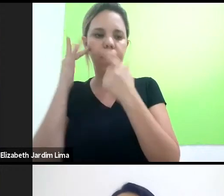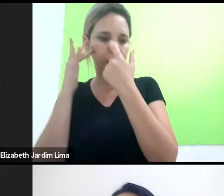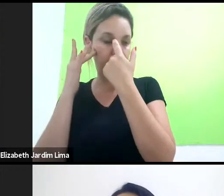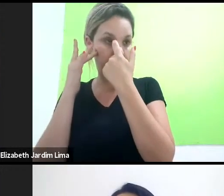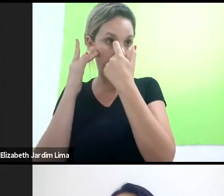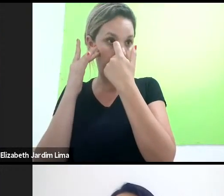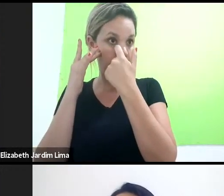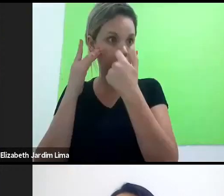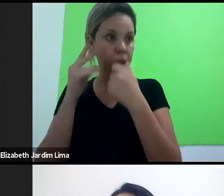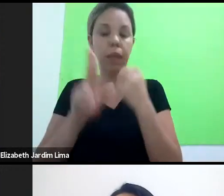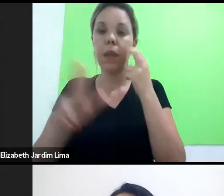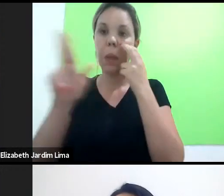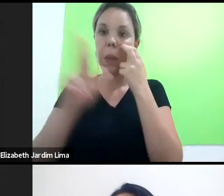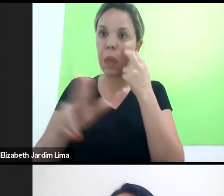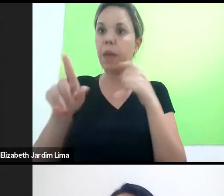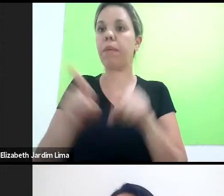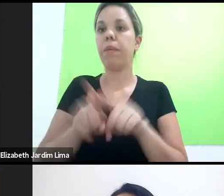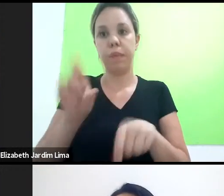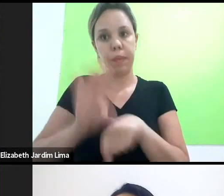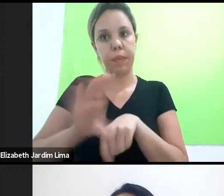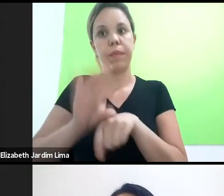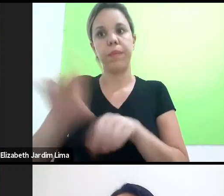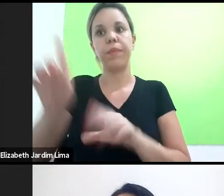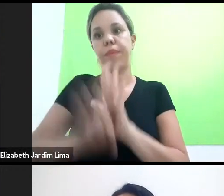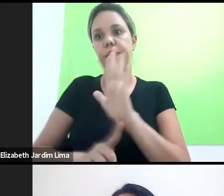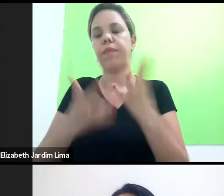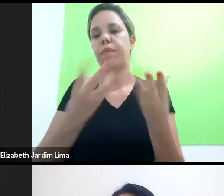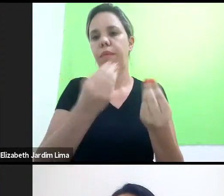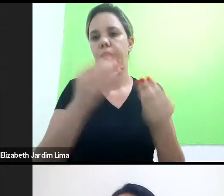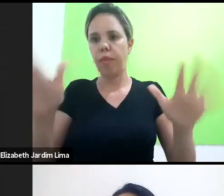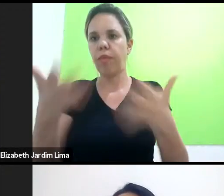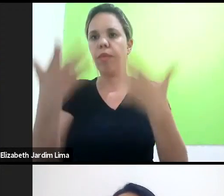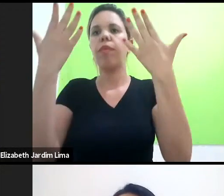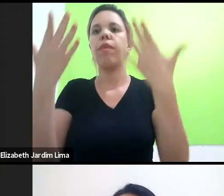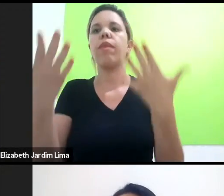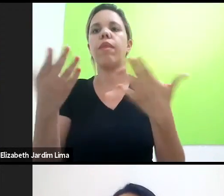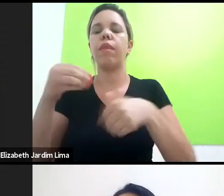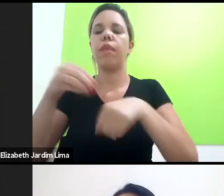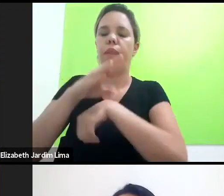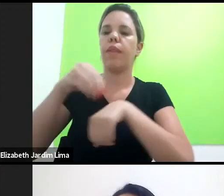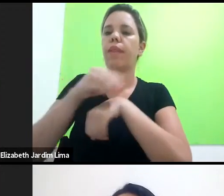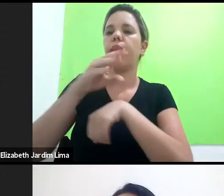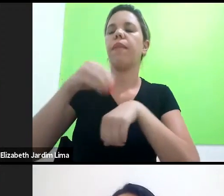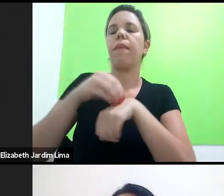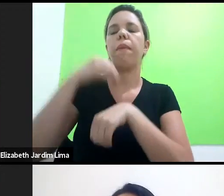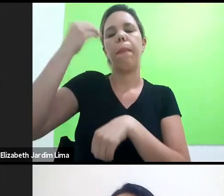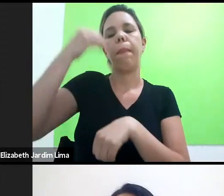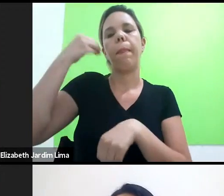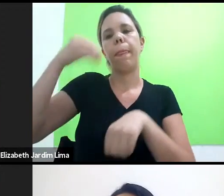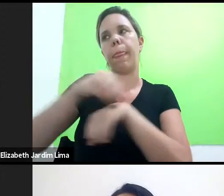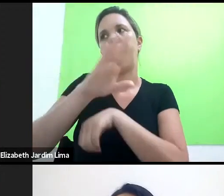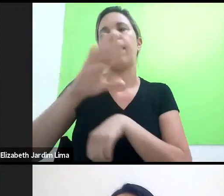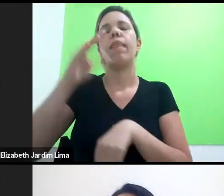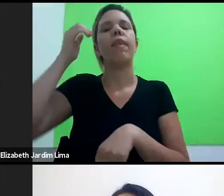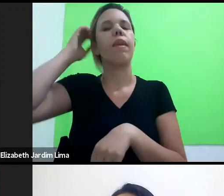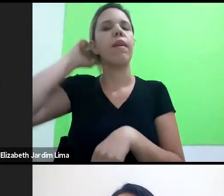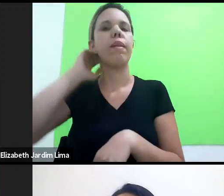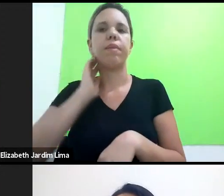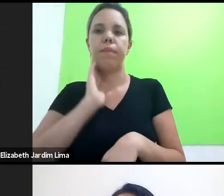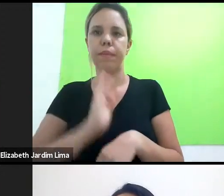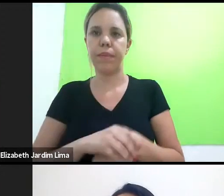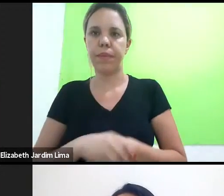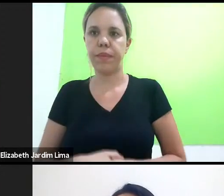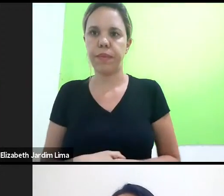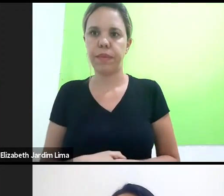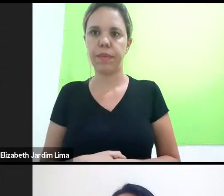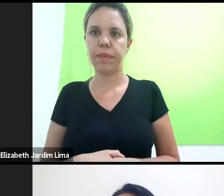a universidade, né, o curso de Direito tem muito a contribuir no sentido de trazer de levar as experiências